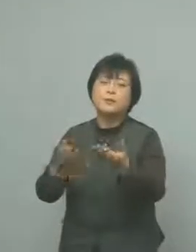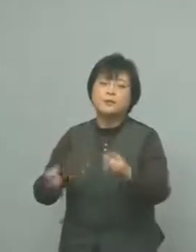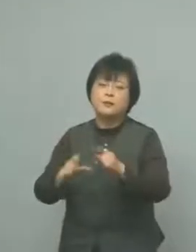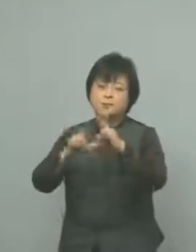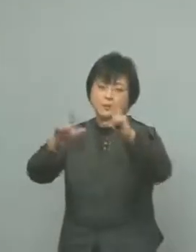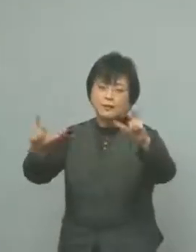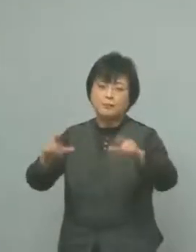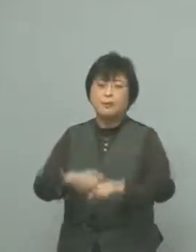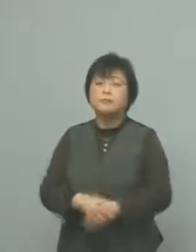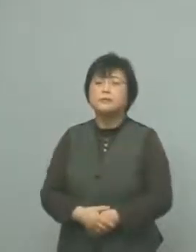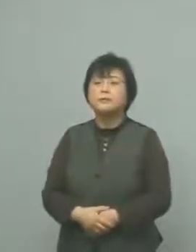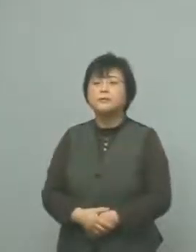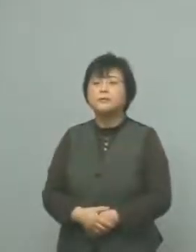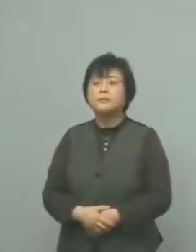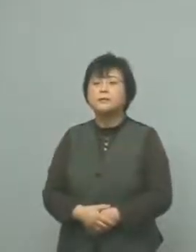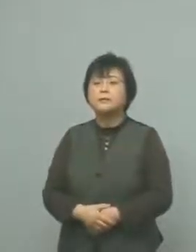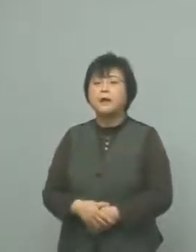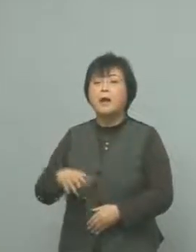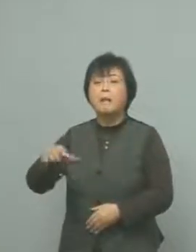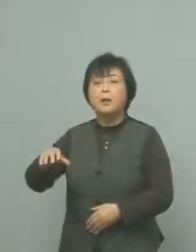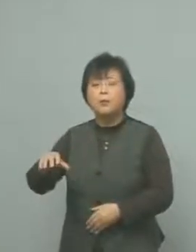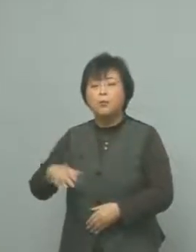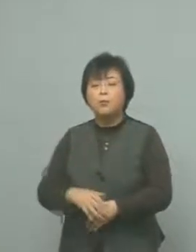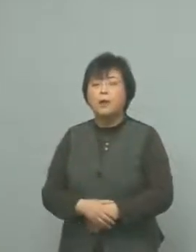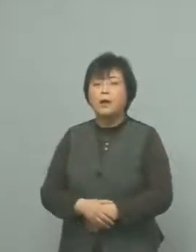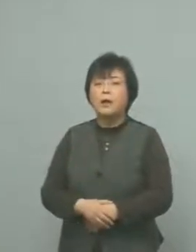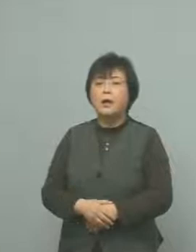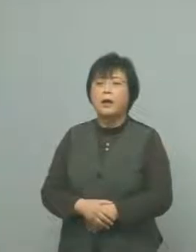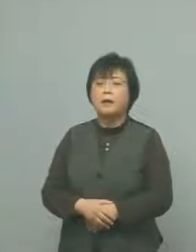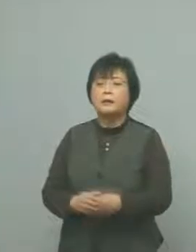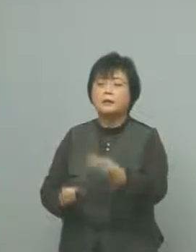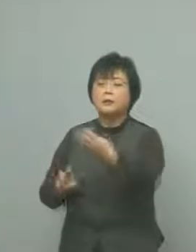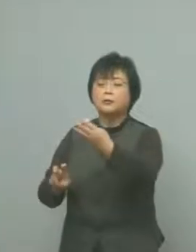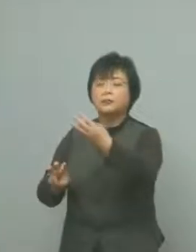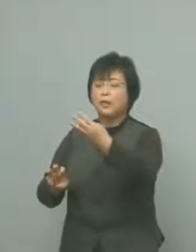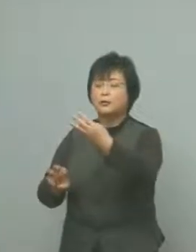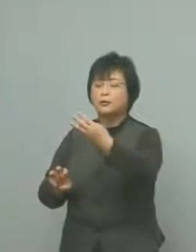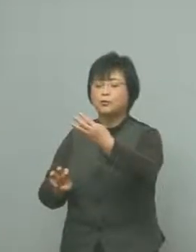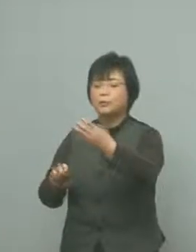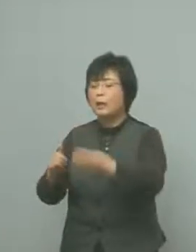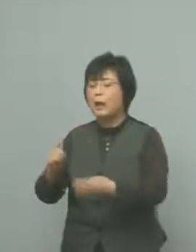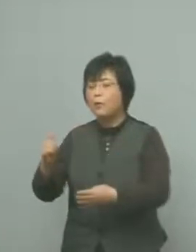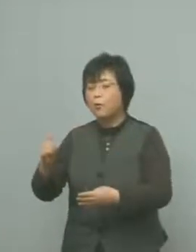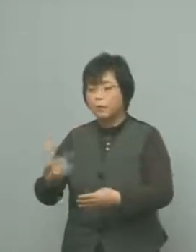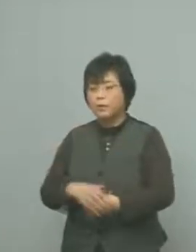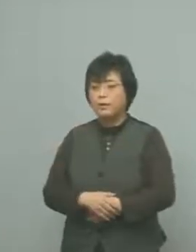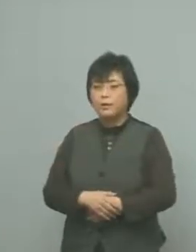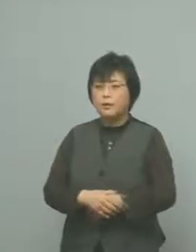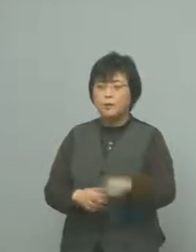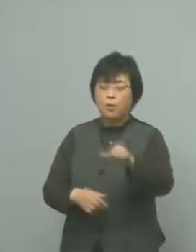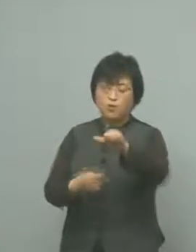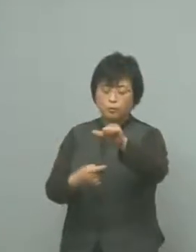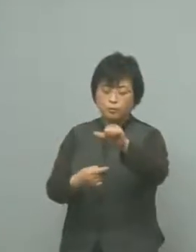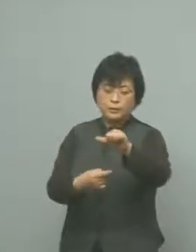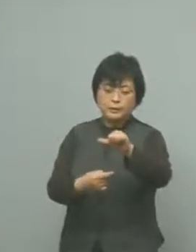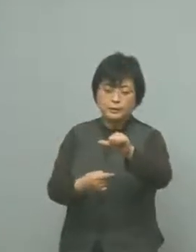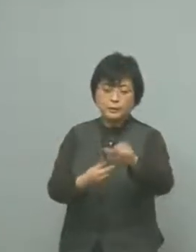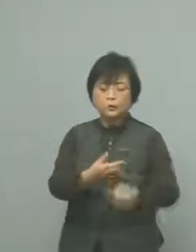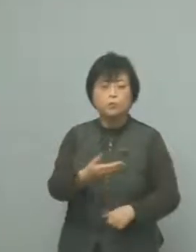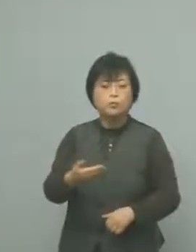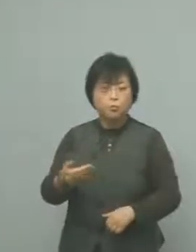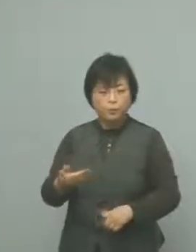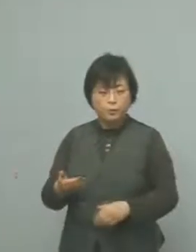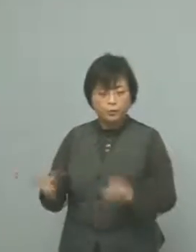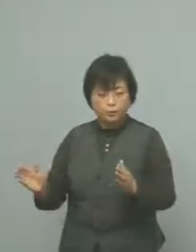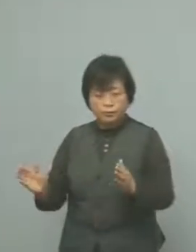をいたします。記帳書は4月30日火曜日と5月1日水